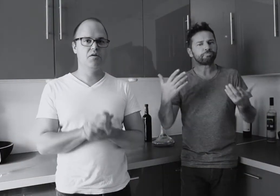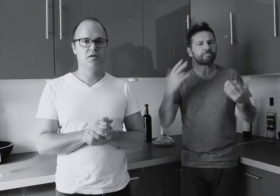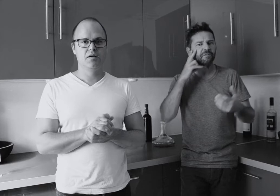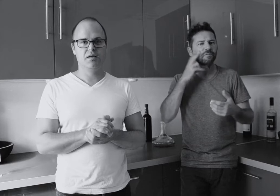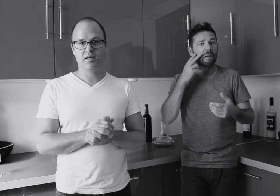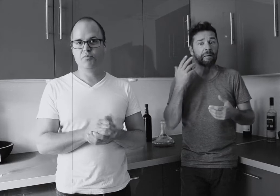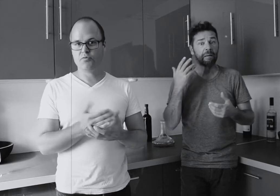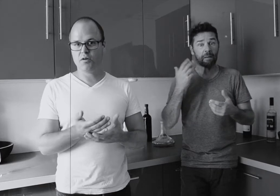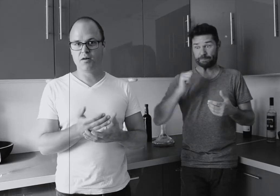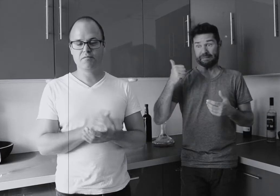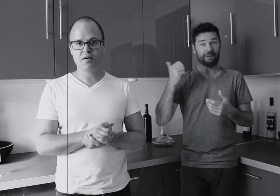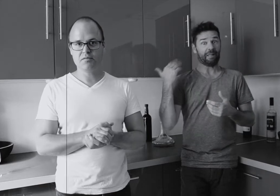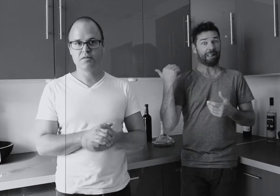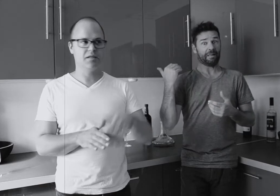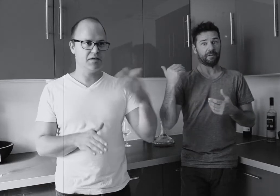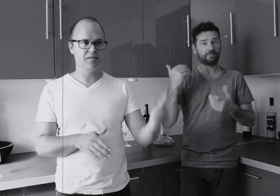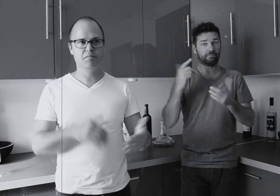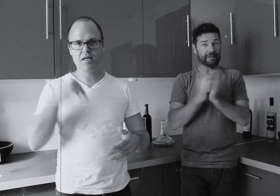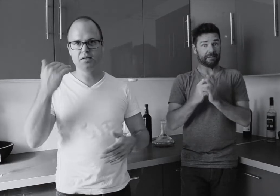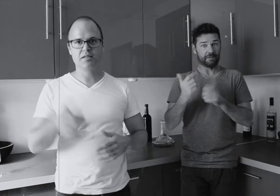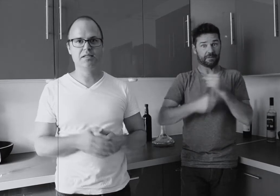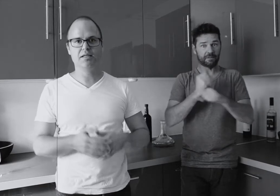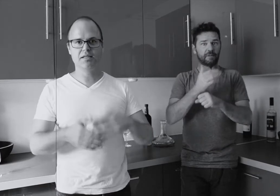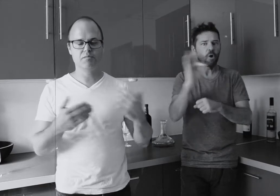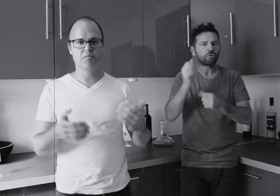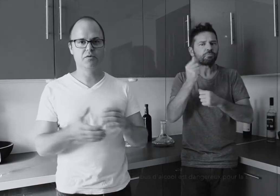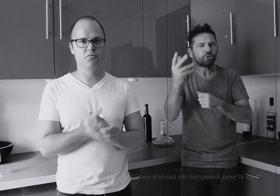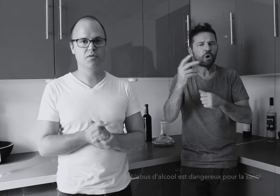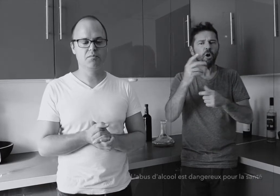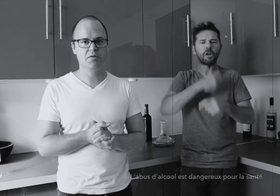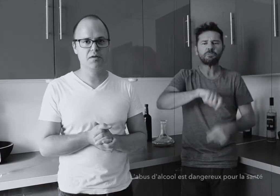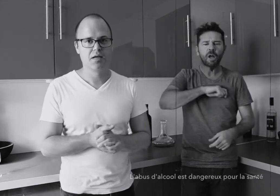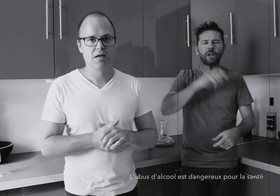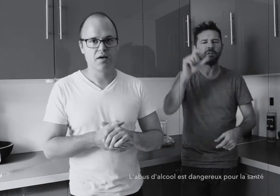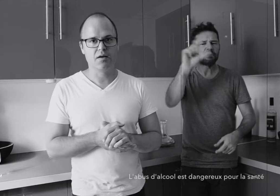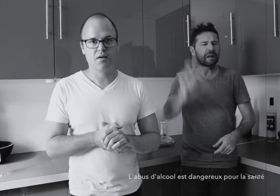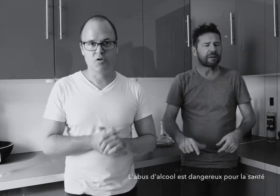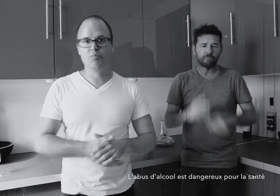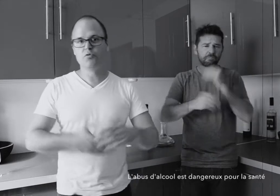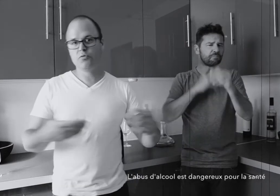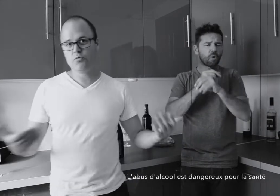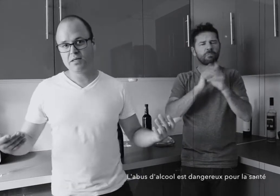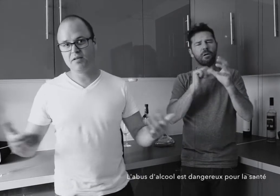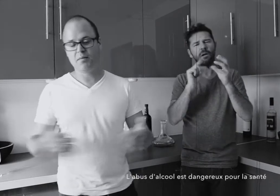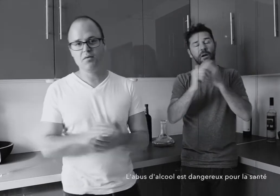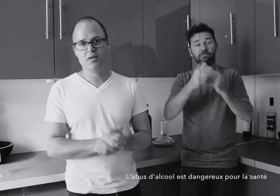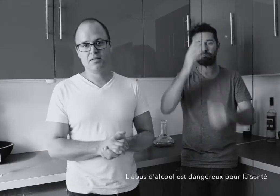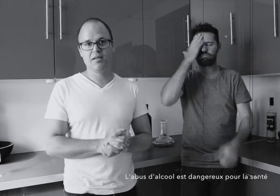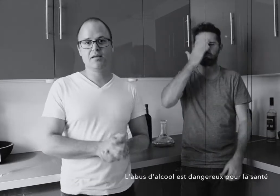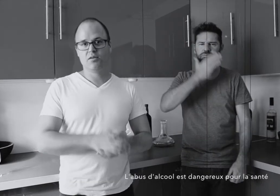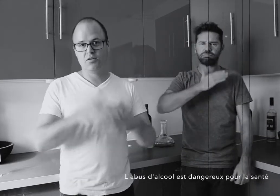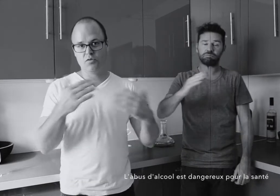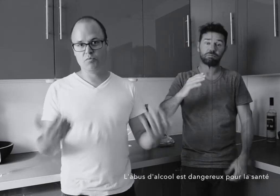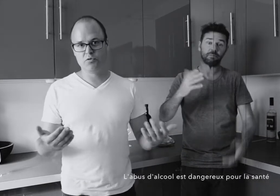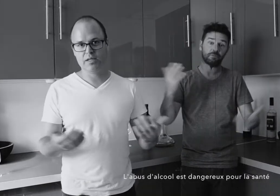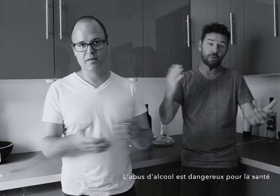vins primeurs, il y en a plusieurs en France, il y en a en Espagne, en Italie, un peu partout dans le monde. Le plus connu, évidemment,